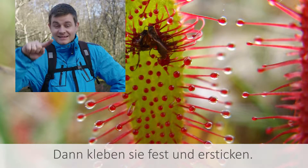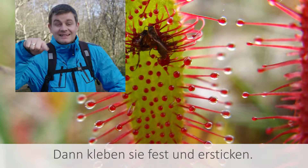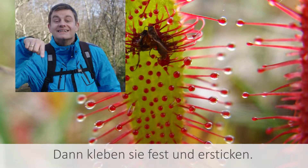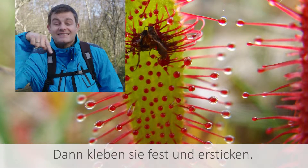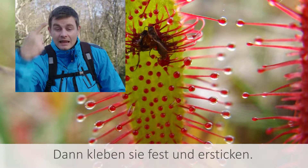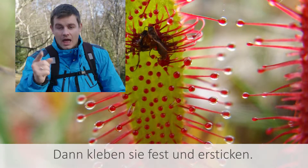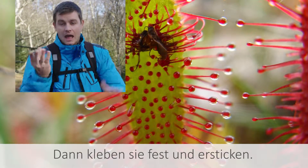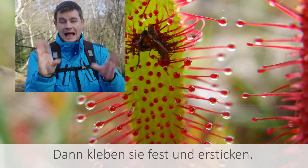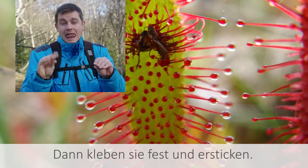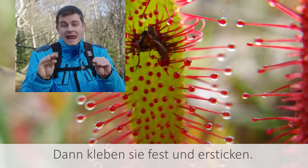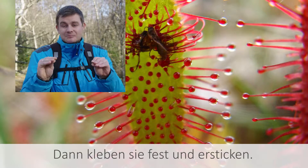Dann kleben sie fest und ersticken.